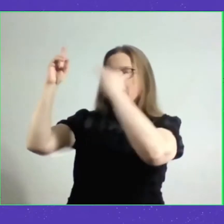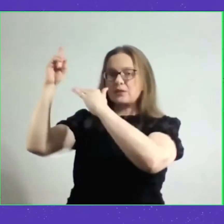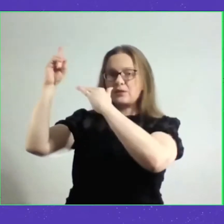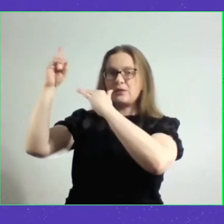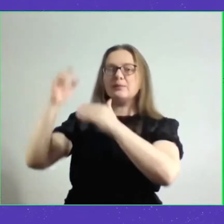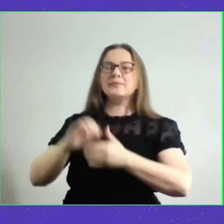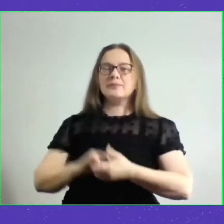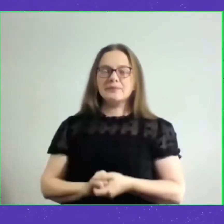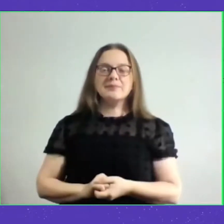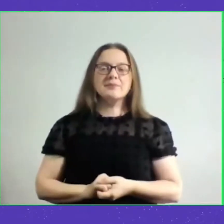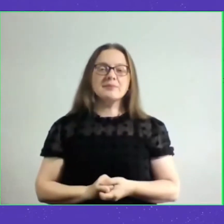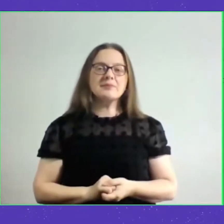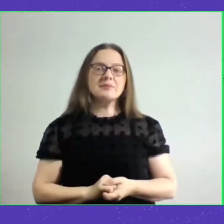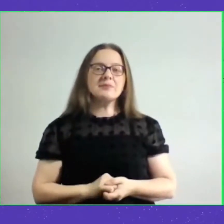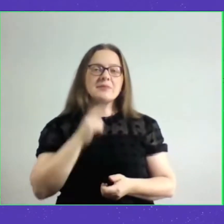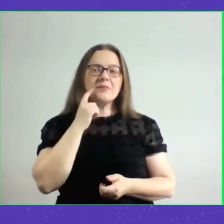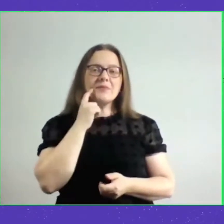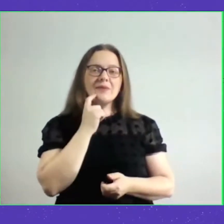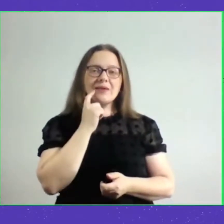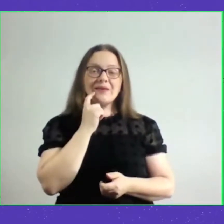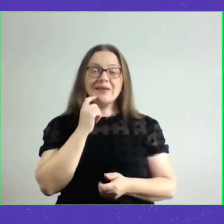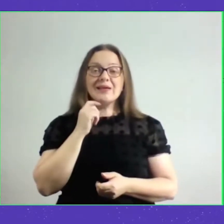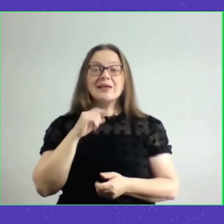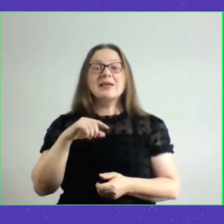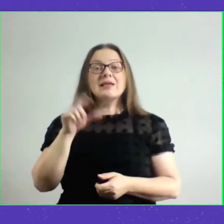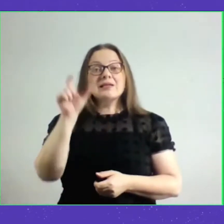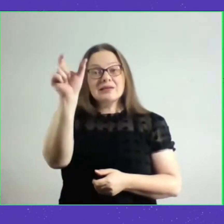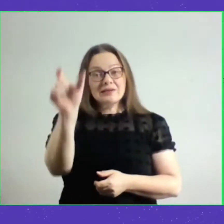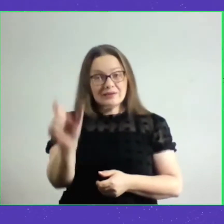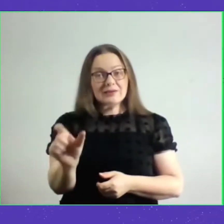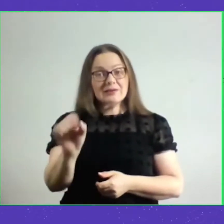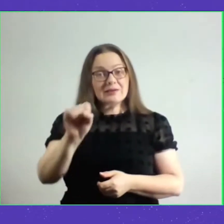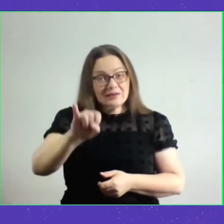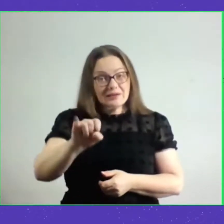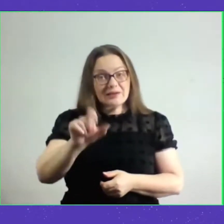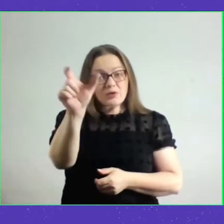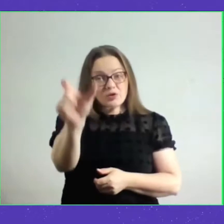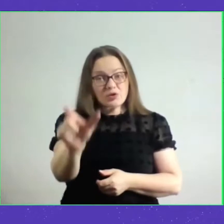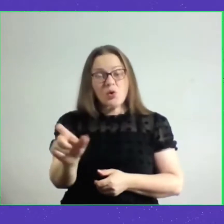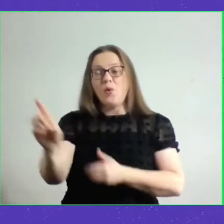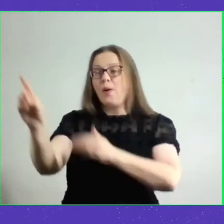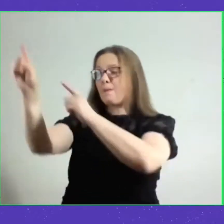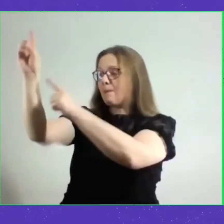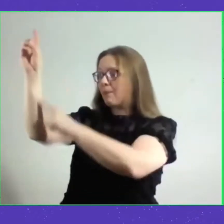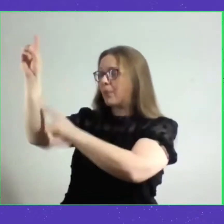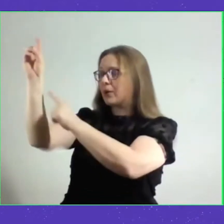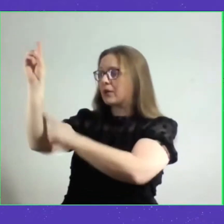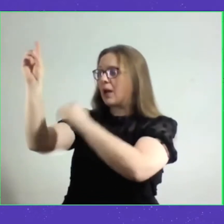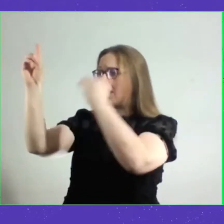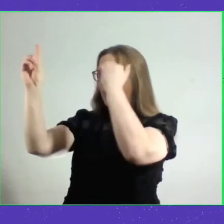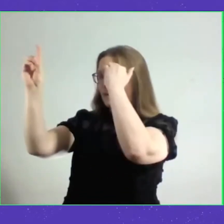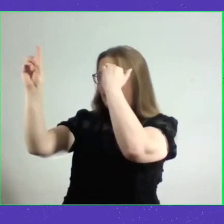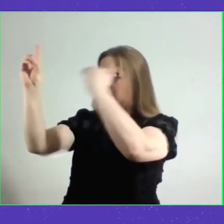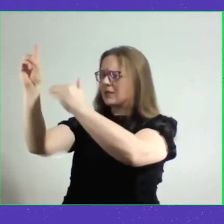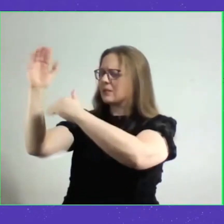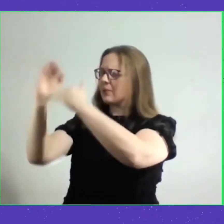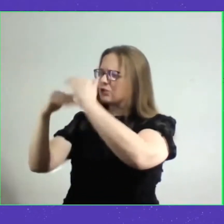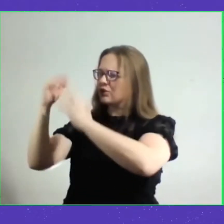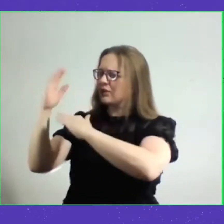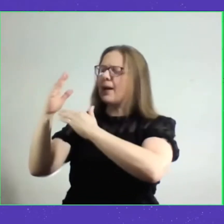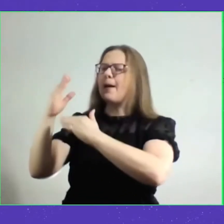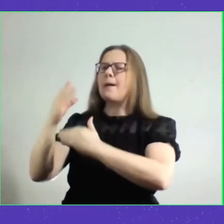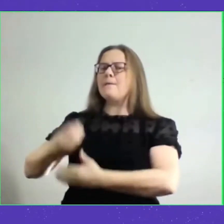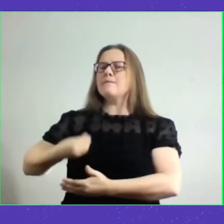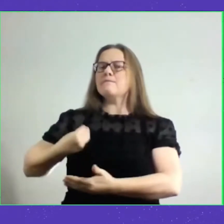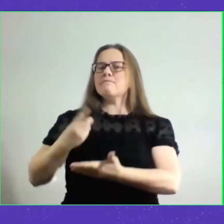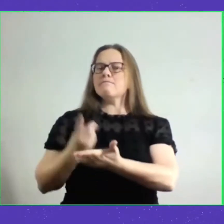Aquele que faz a vontade de Deus permanece eternamente. Você e eu não vamos passar. Nós vamos permanecer porque fazemos